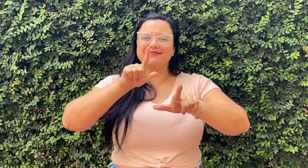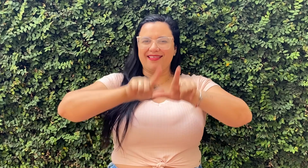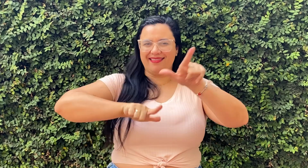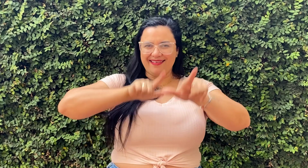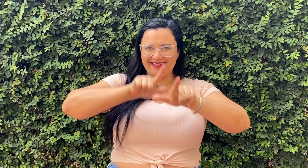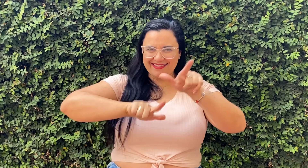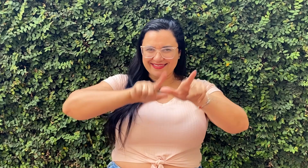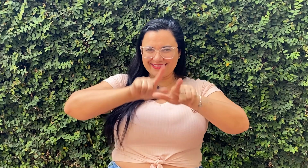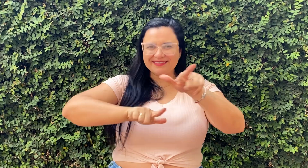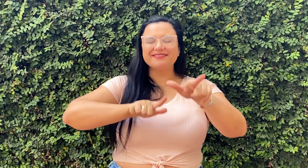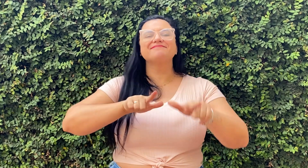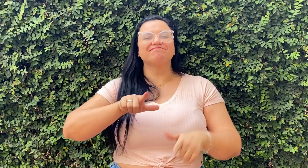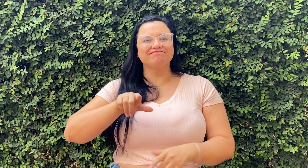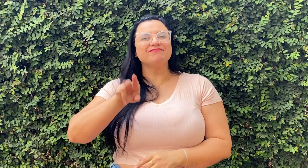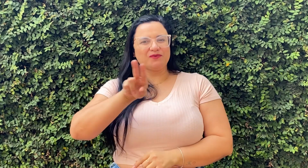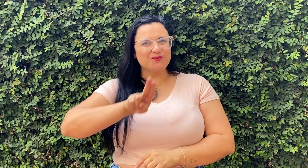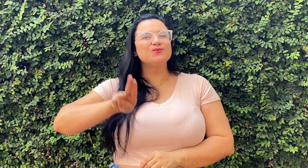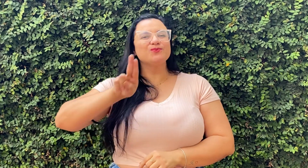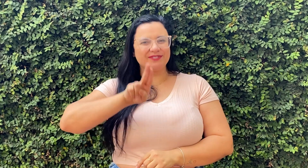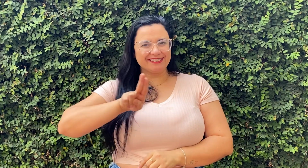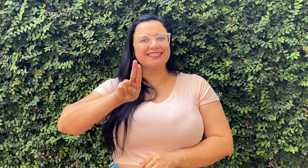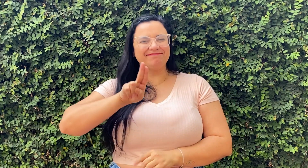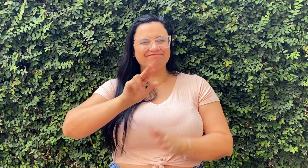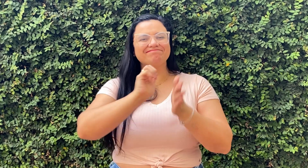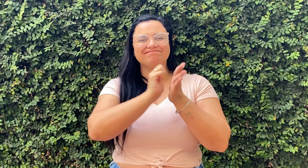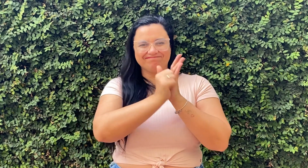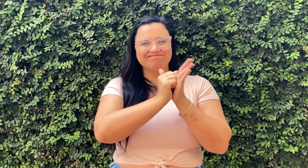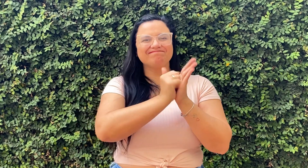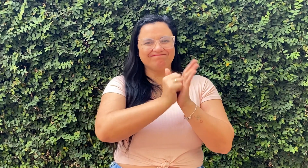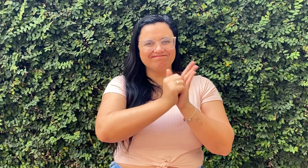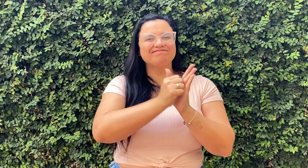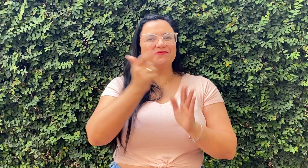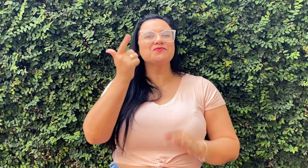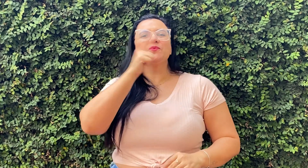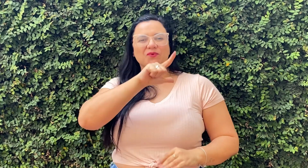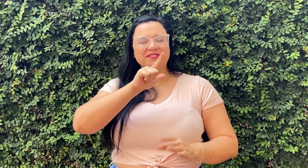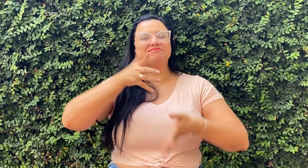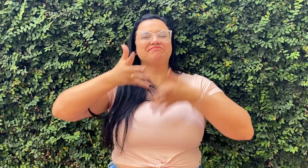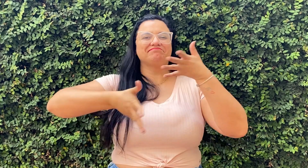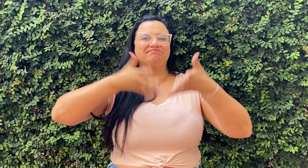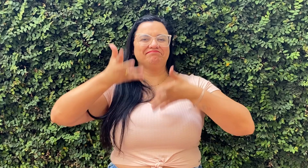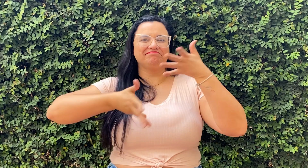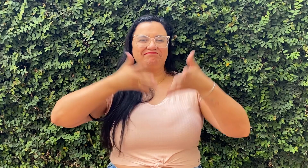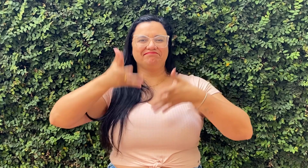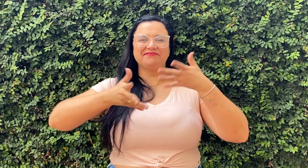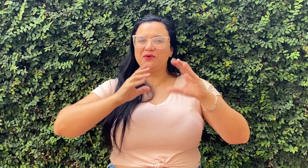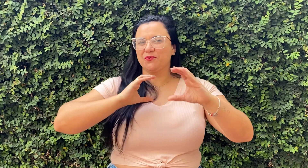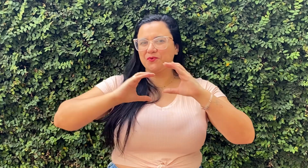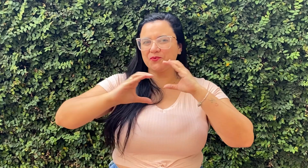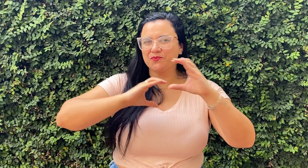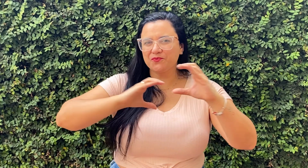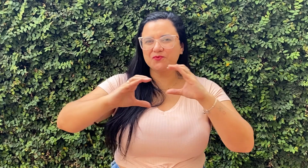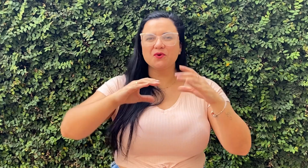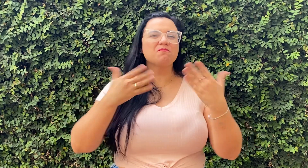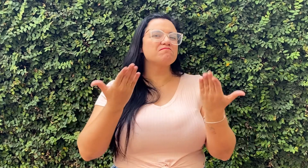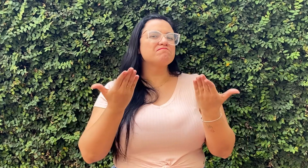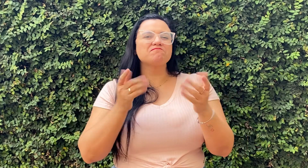Nós também usamos algumas letras na configuração de mão. Pode ter letra, pode não ter letra, no momento que você está